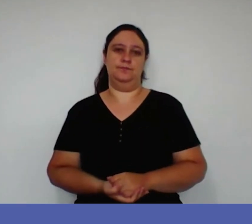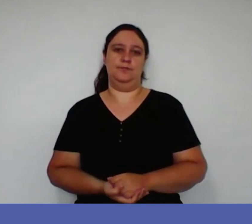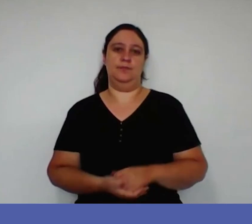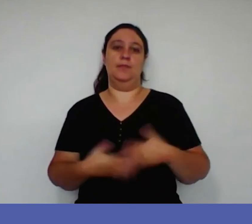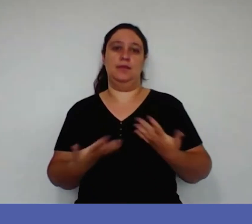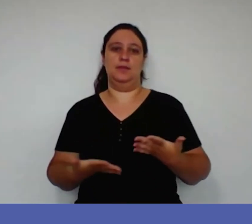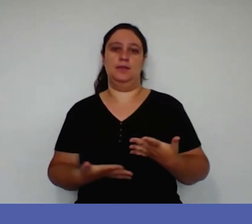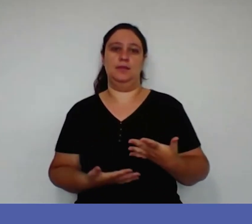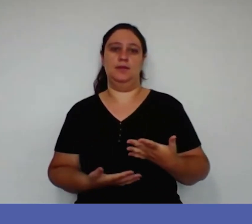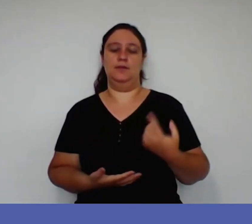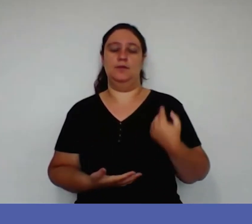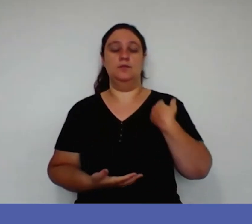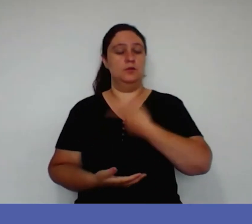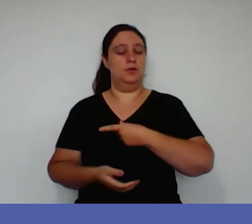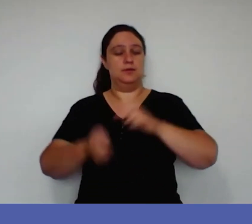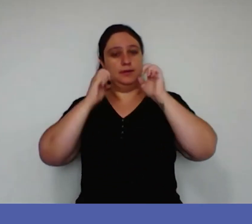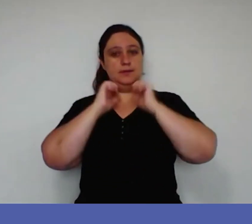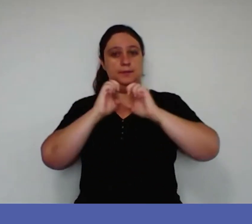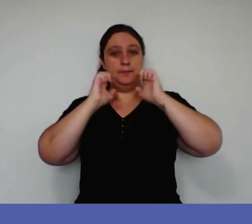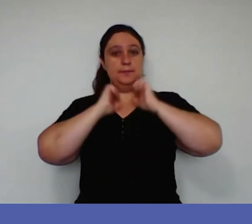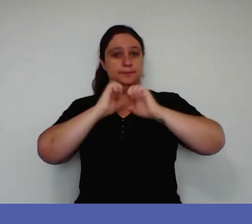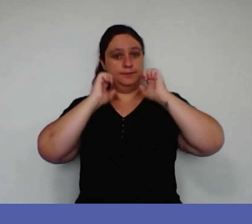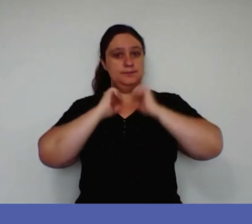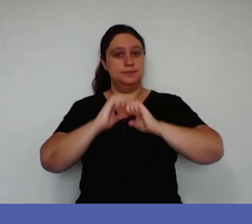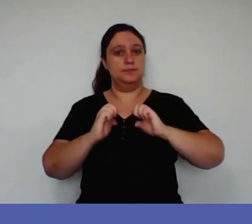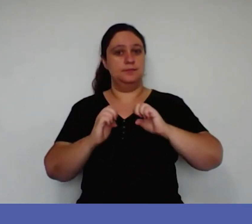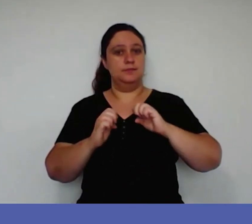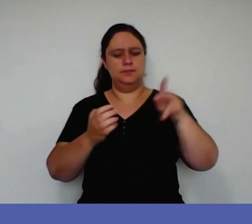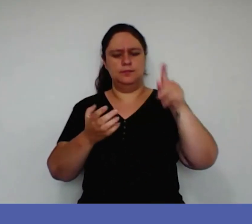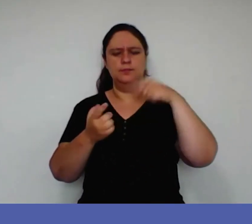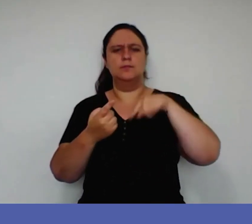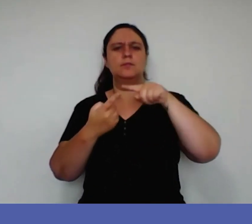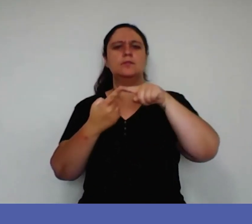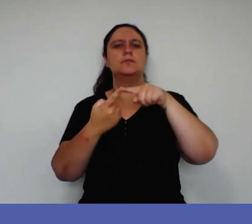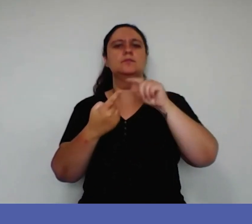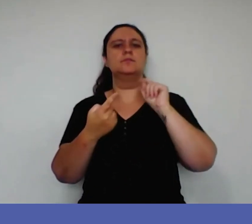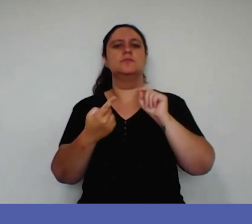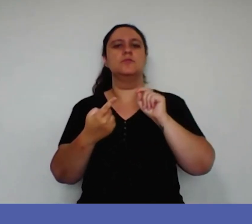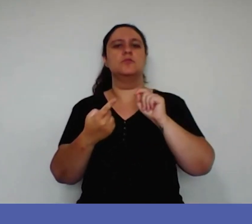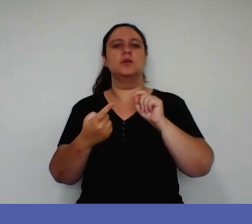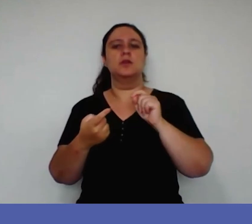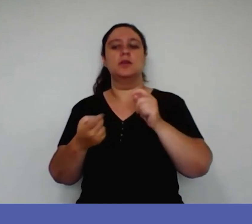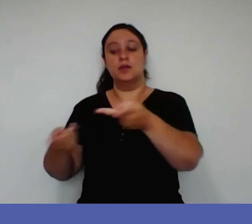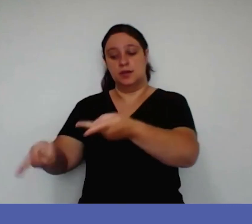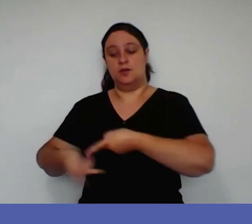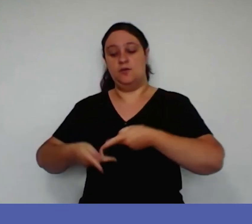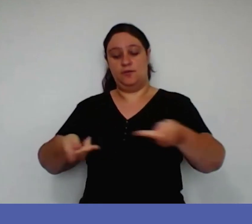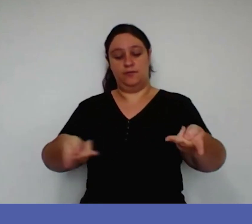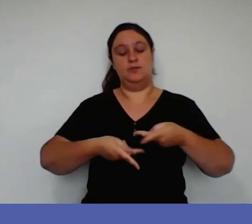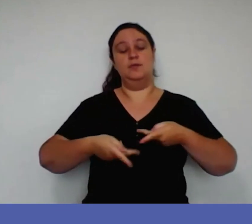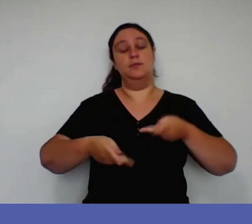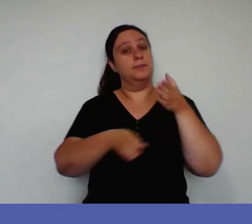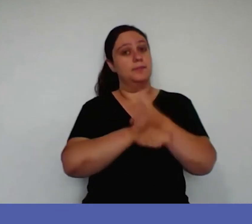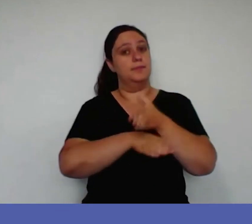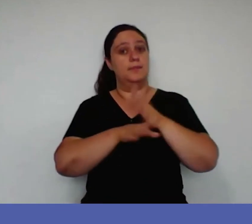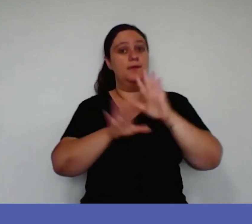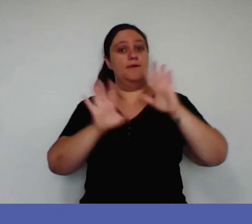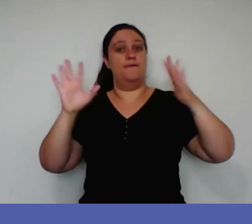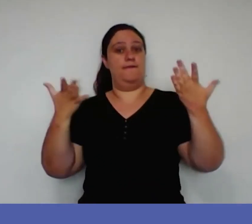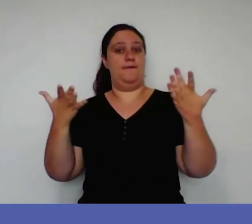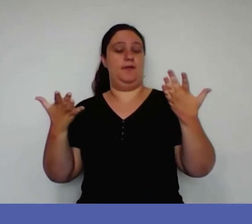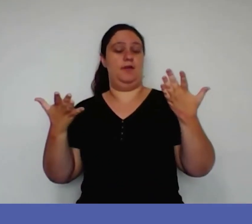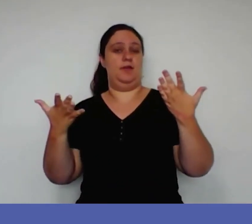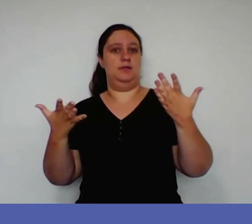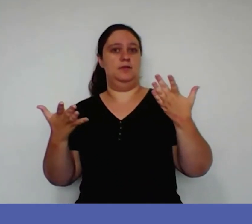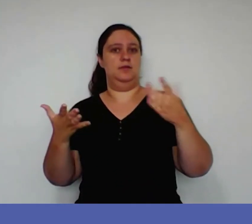pregação do Evangelho, irmãos, visa chamar as pessoas para as bodas. Mas que significa preparar as